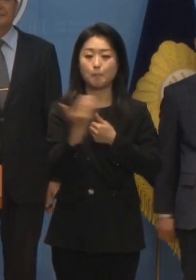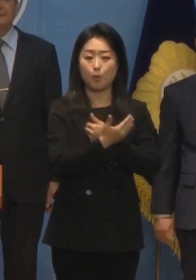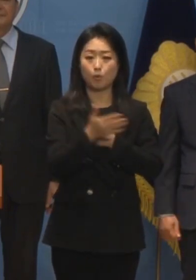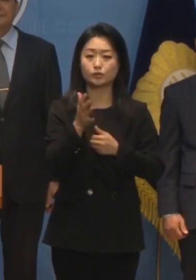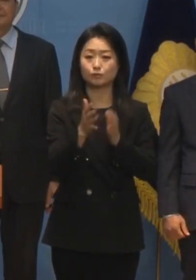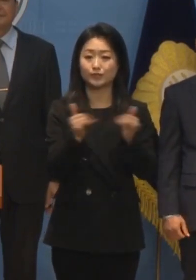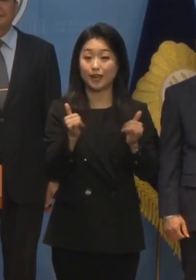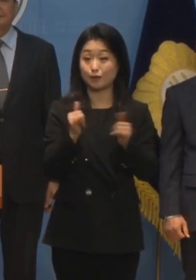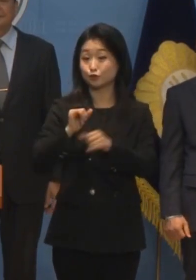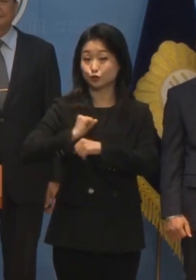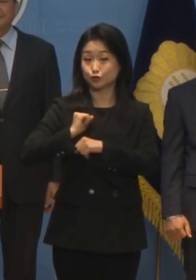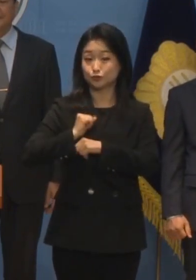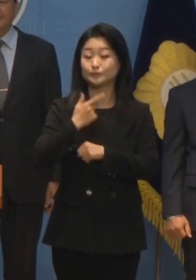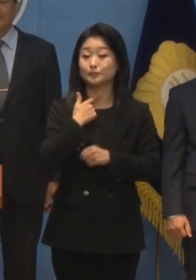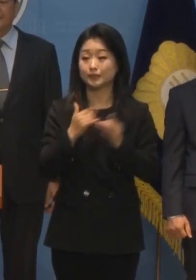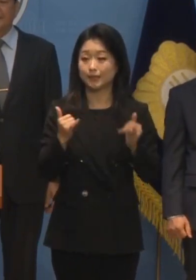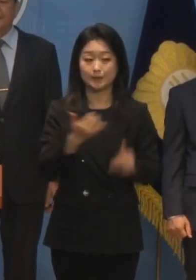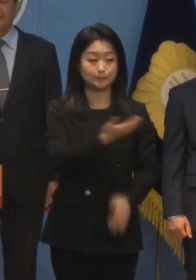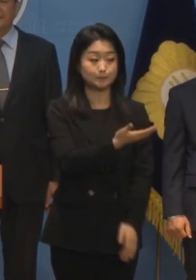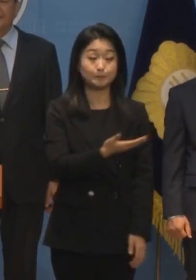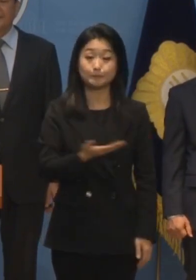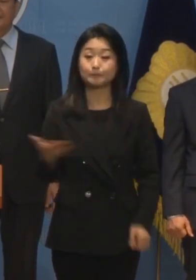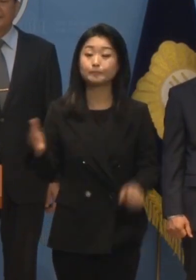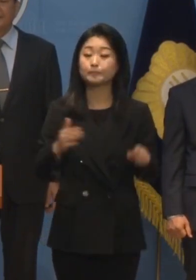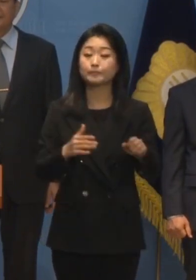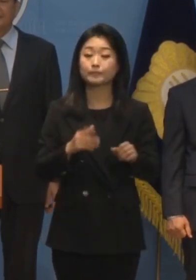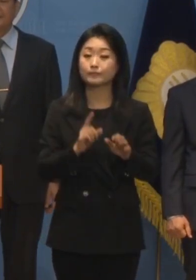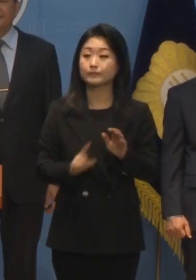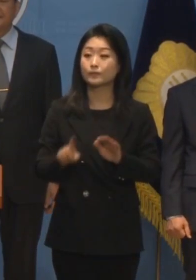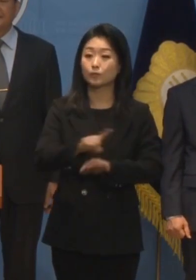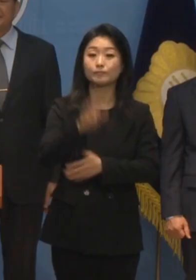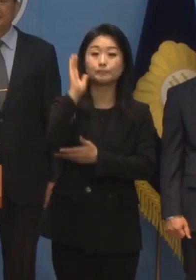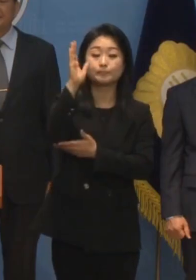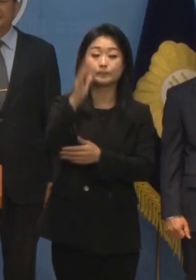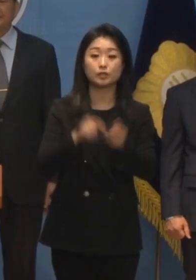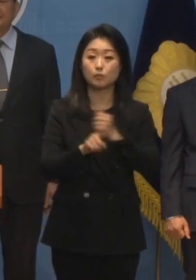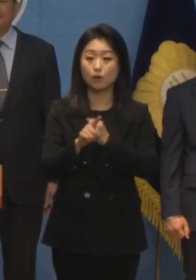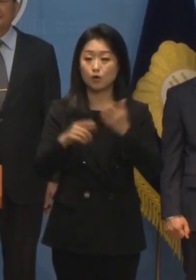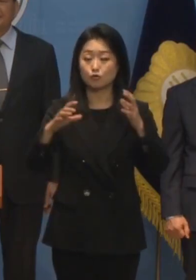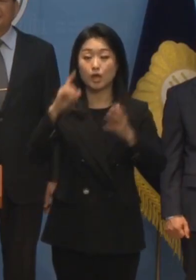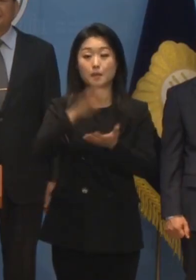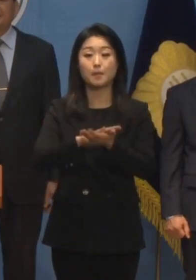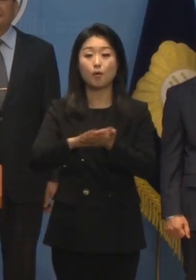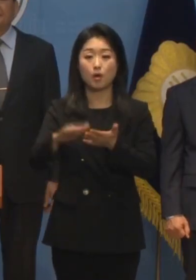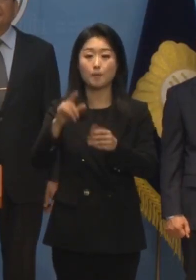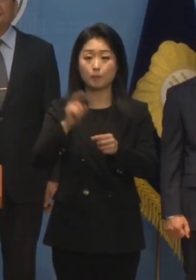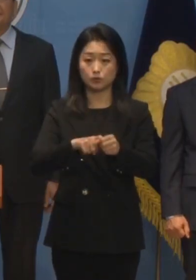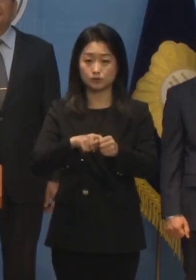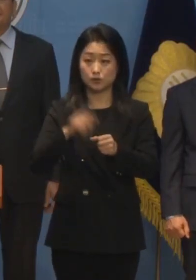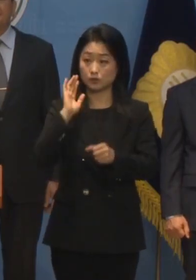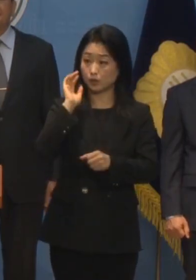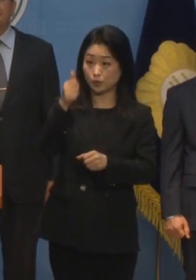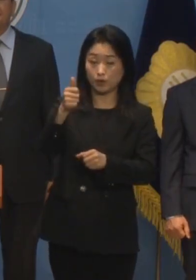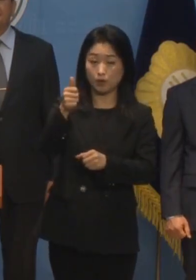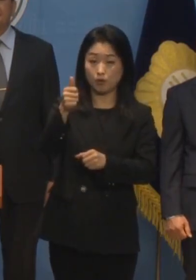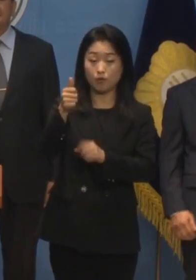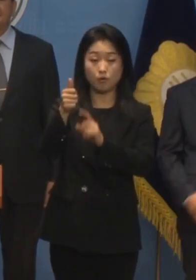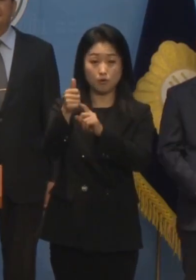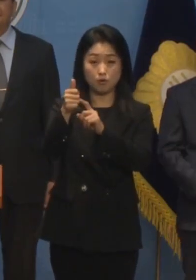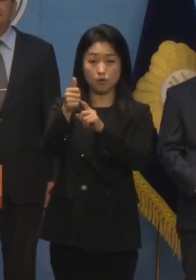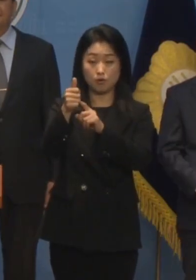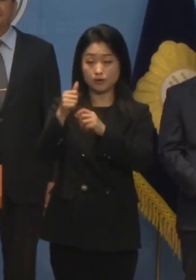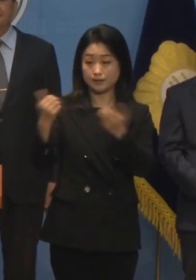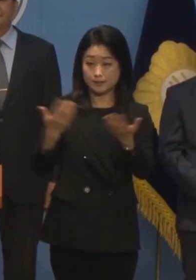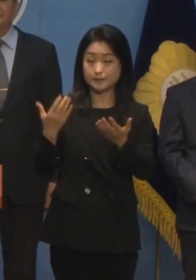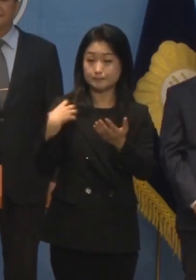안보 전문가가 나선 이유는 국가의 평화 유지를 해야 될 대통령과